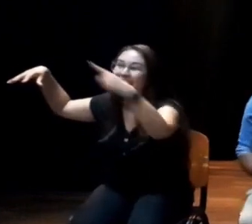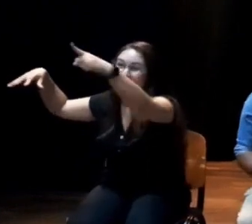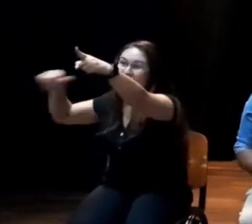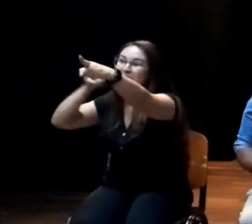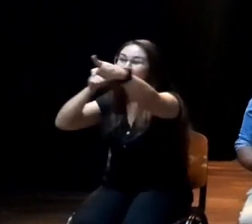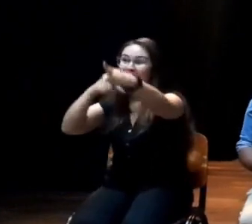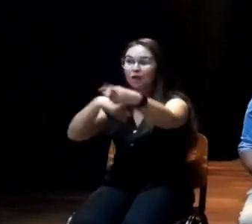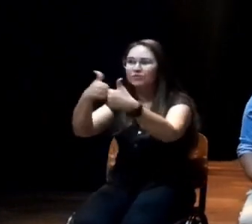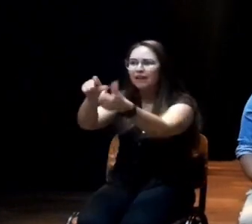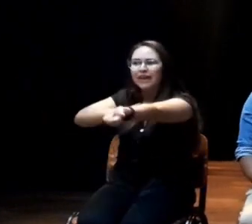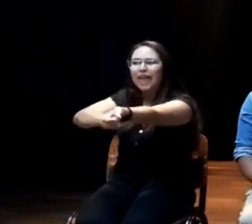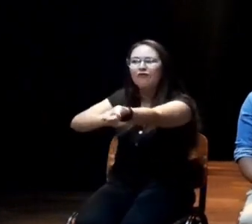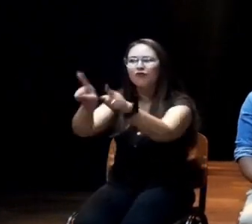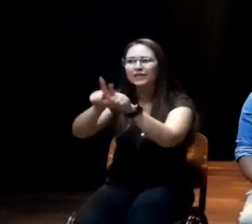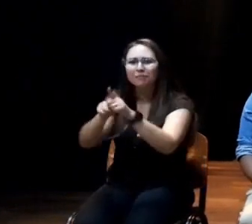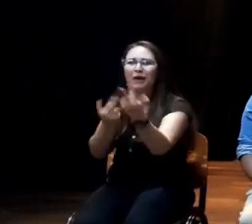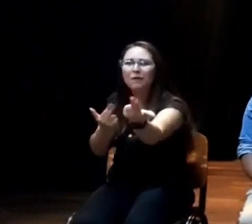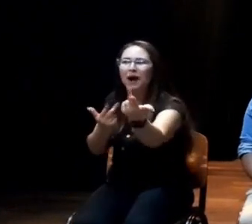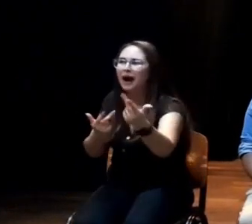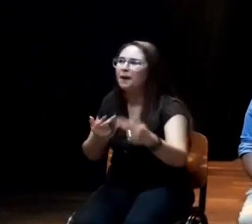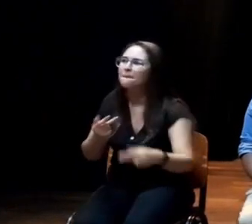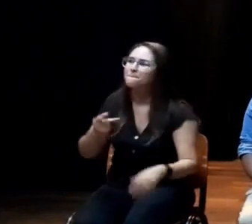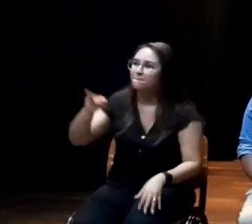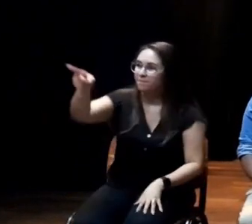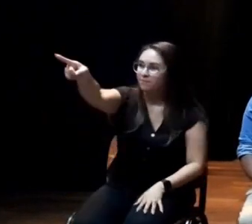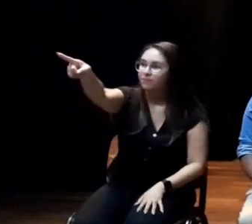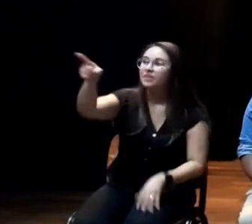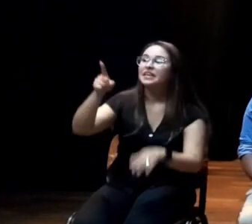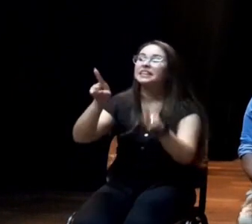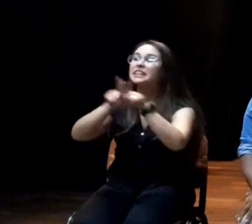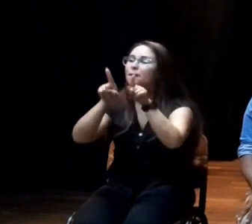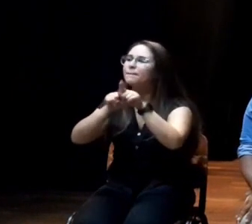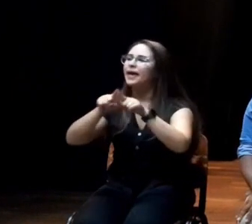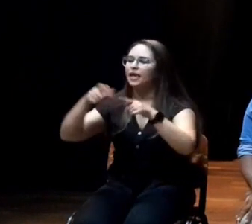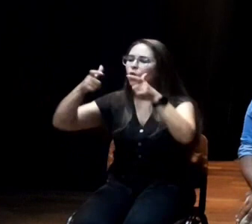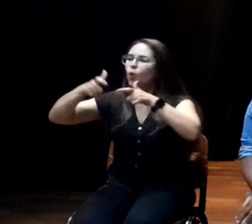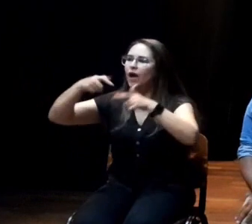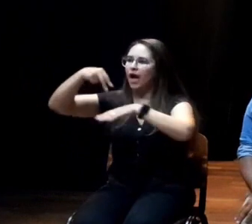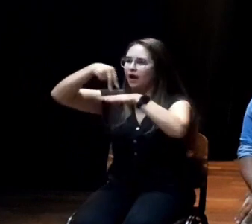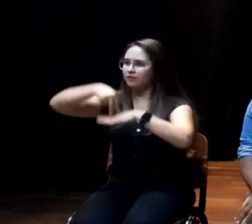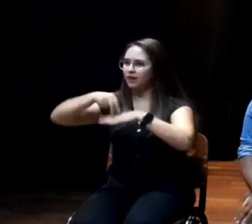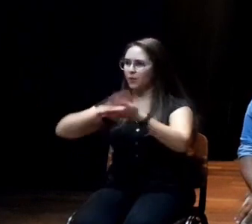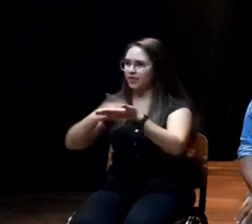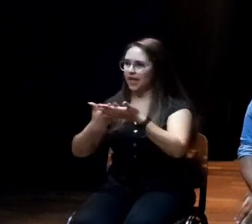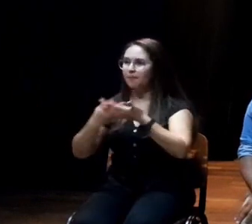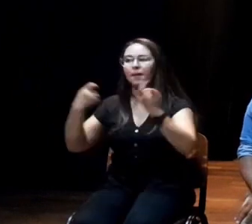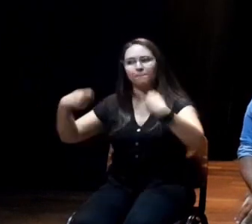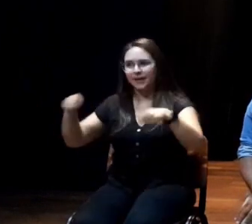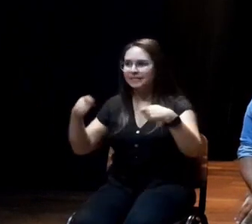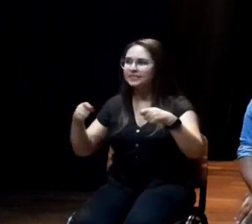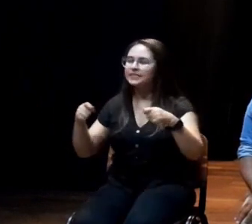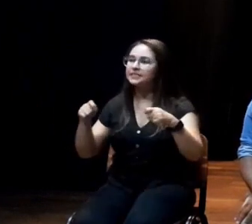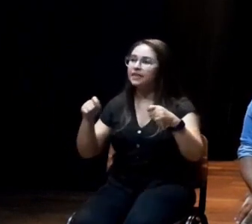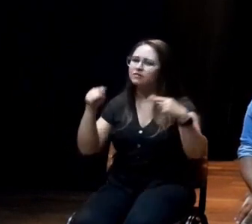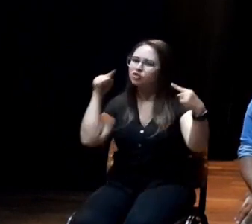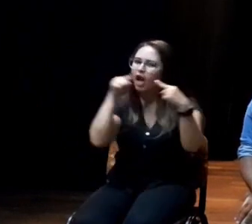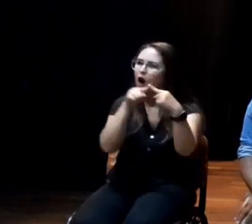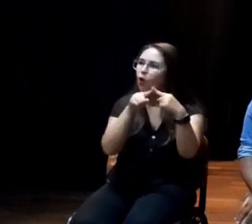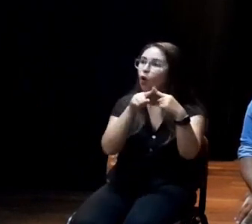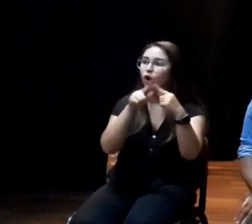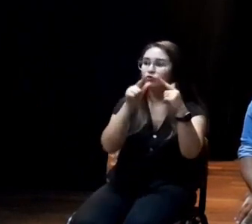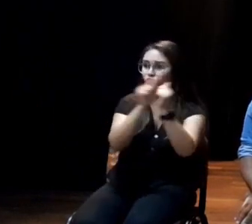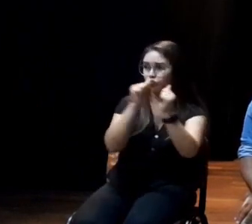Também tem que ter o posicionamento também do intérprete, né? Também tem que estar um pouco de acordo com o